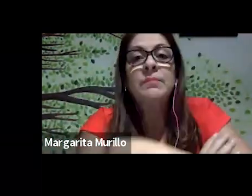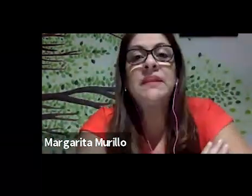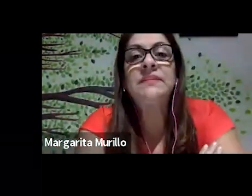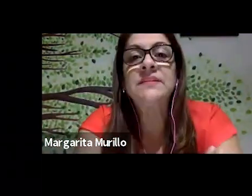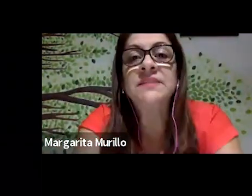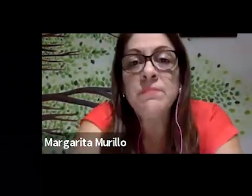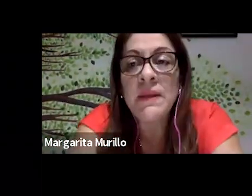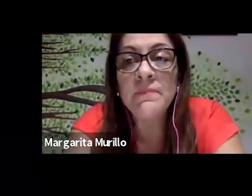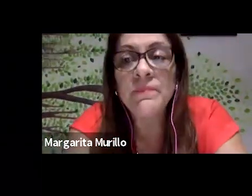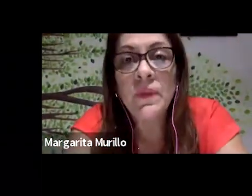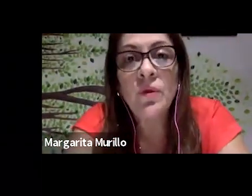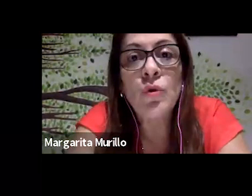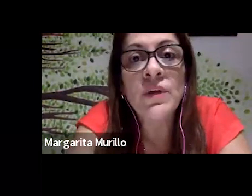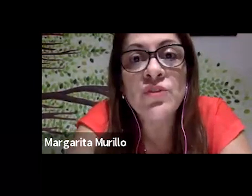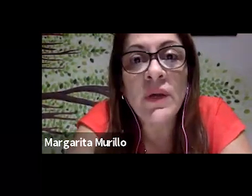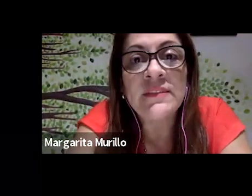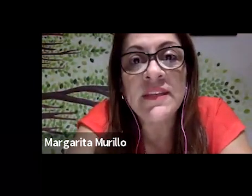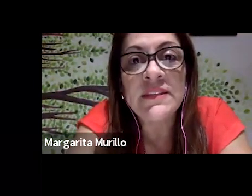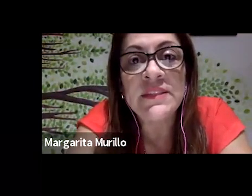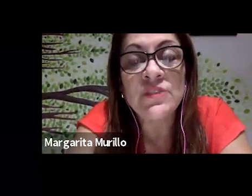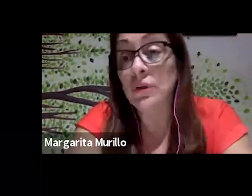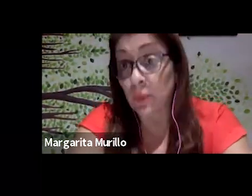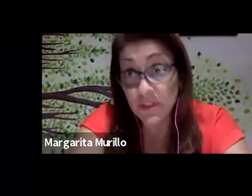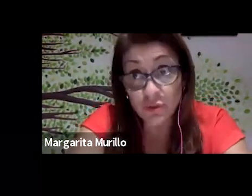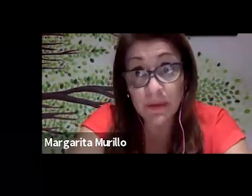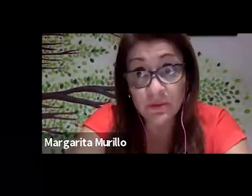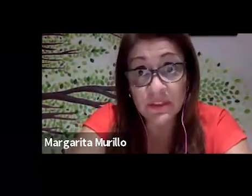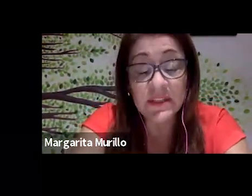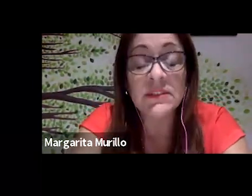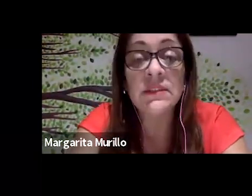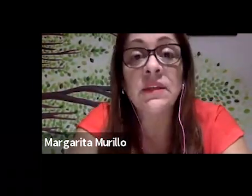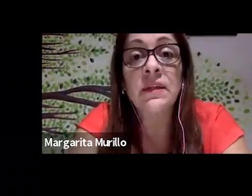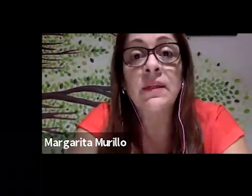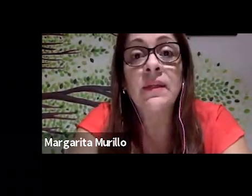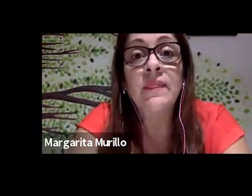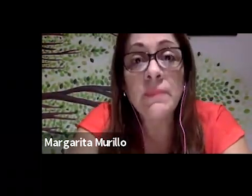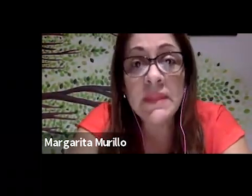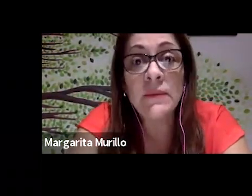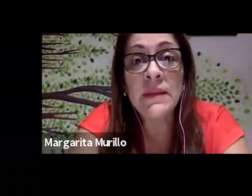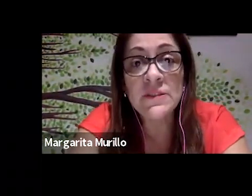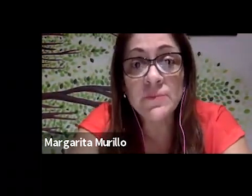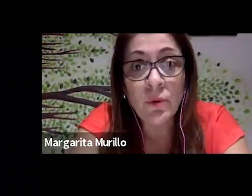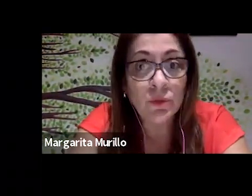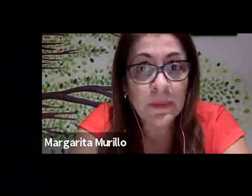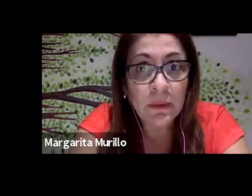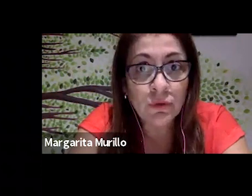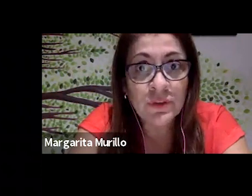miren tan simple como que yo haga este ejercicio que lo he hecho en varios talleres de mirarme al espejo cuando me